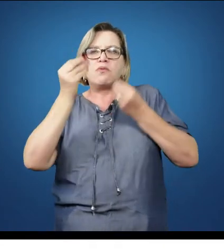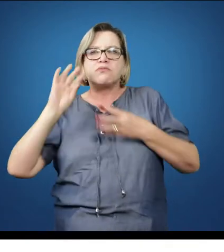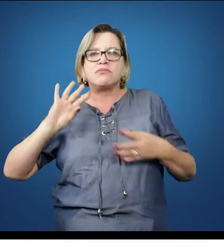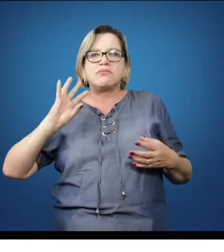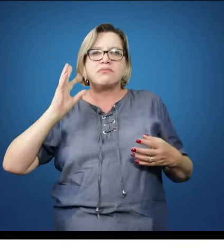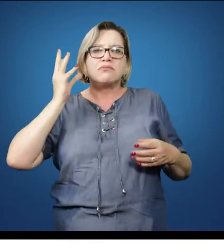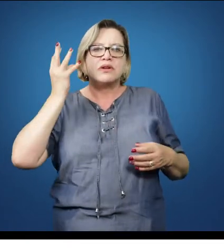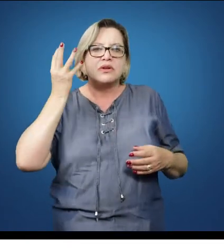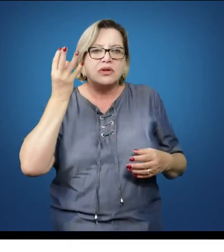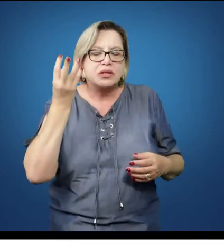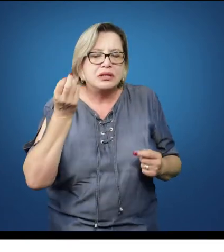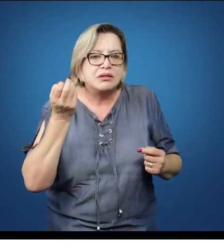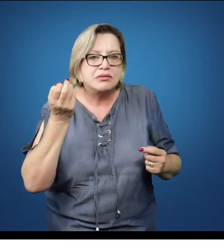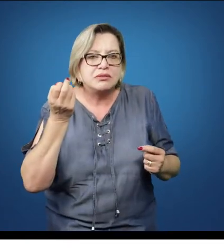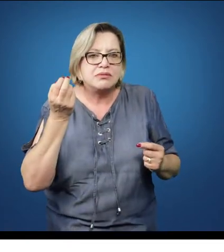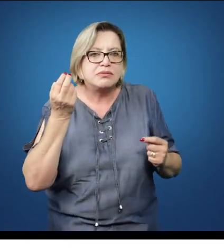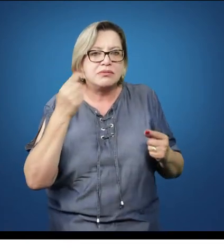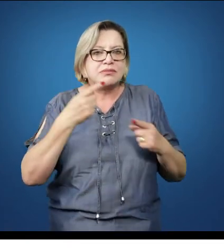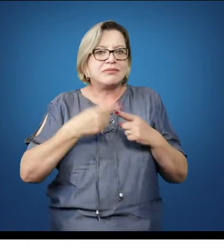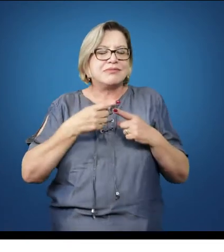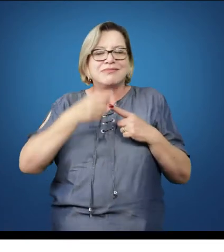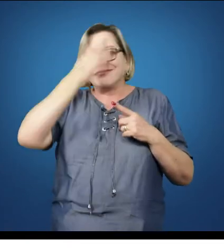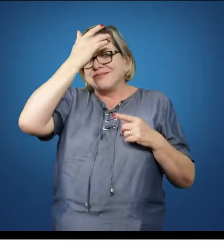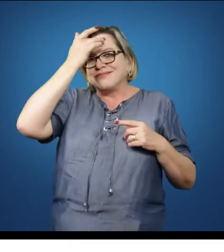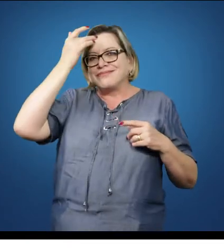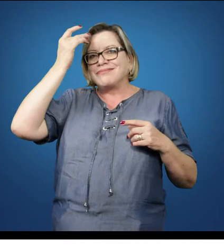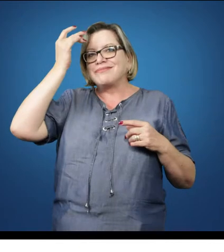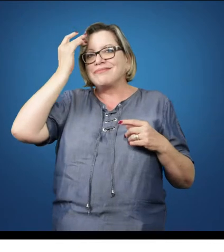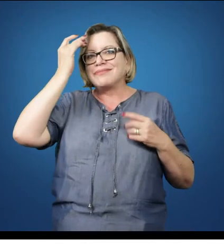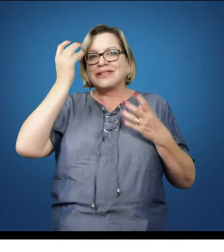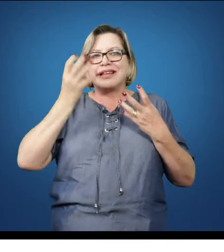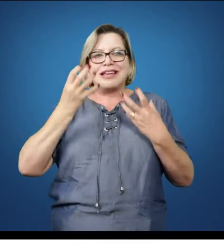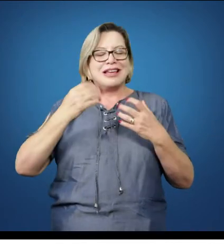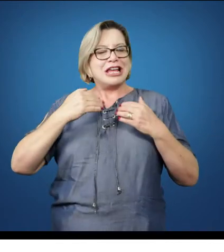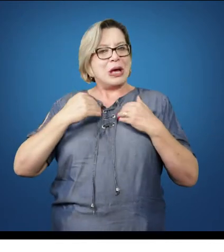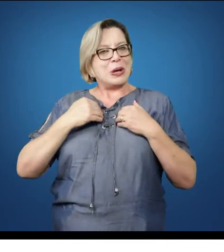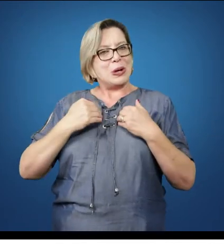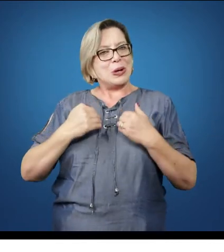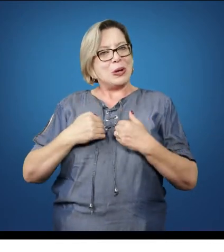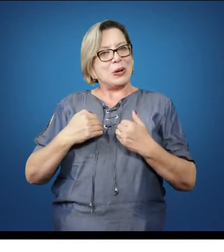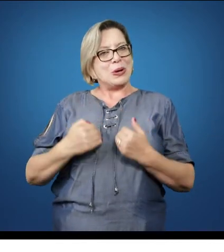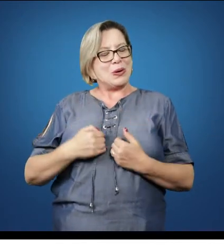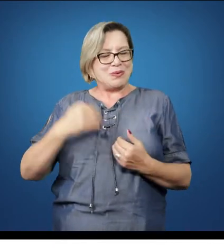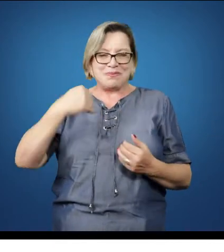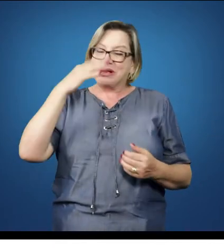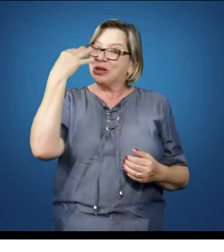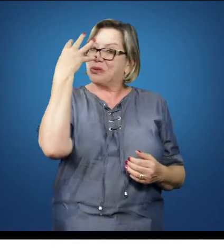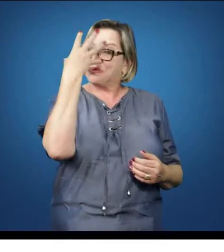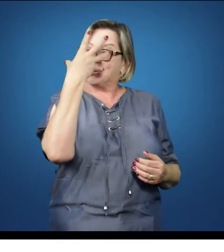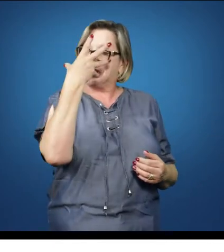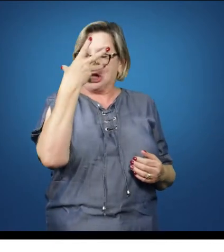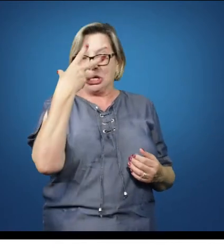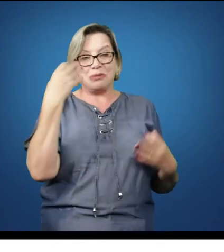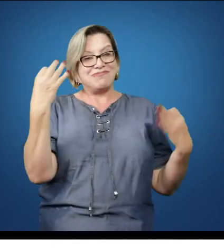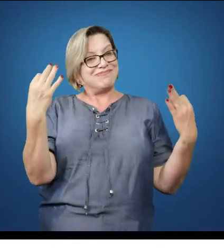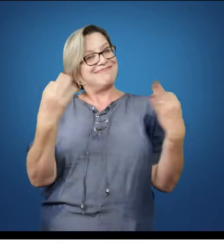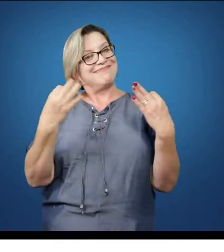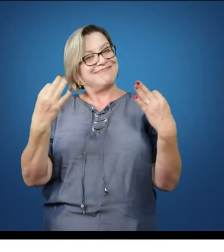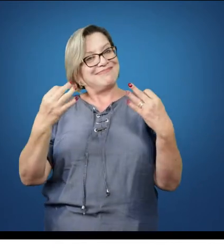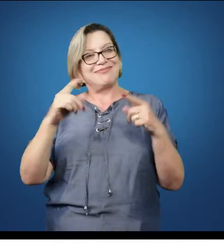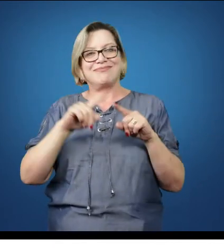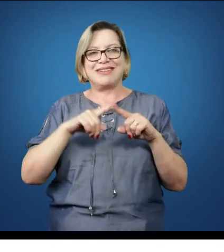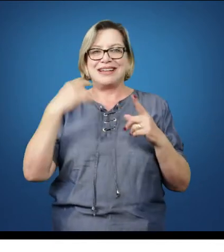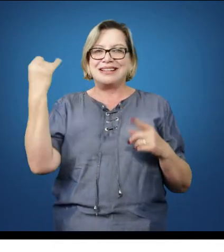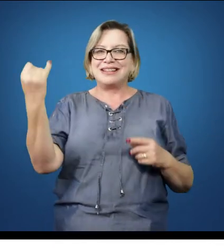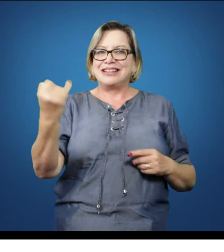as pessoas desejam a um corpo mais bonito mais sarado mas é